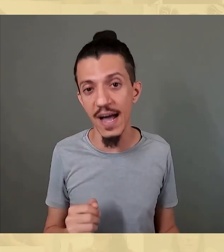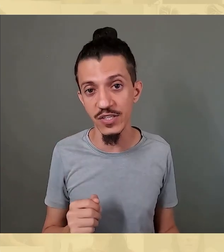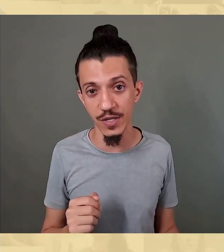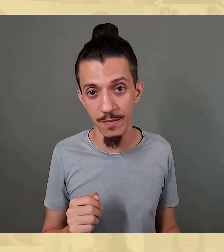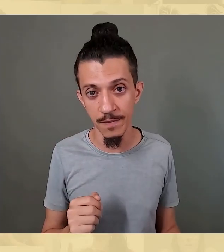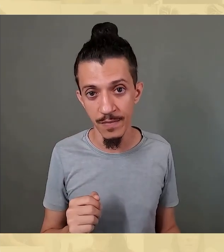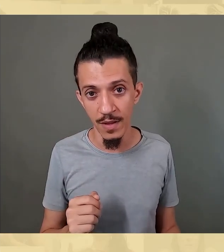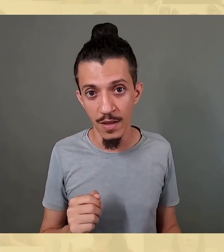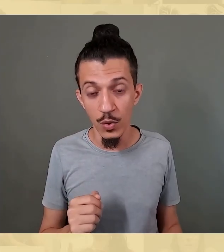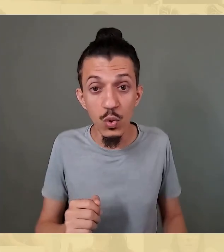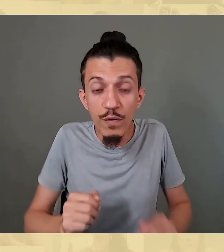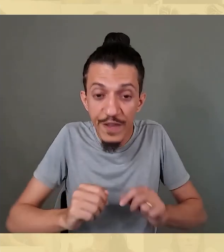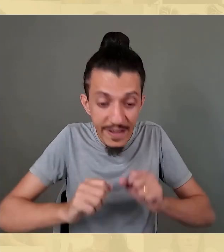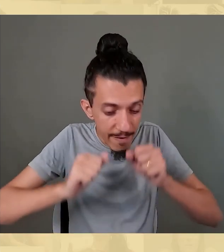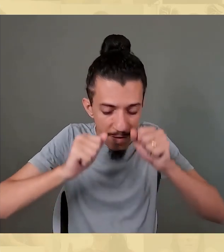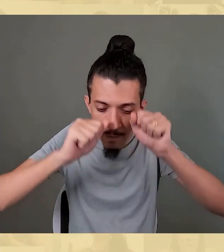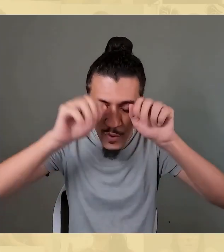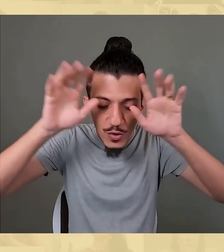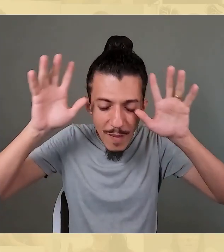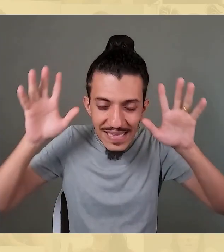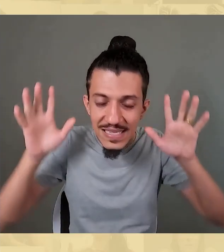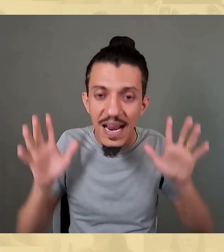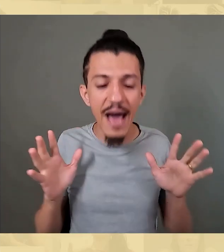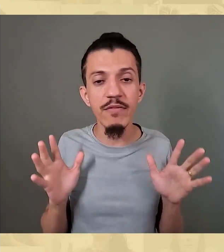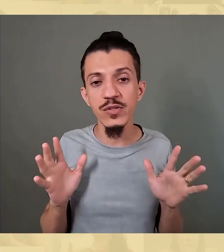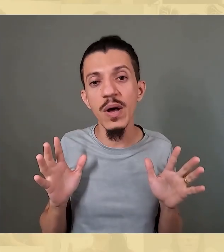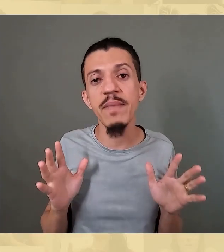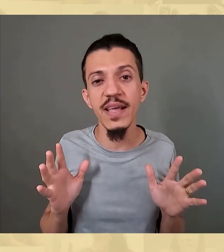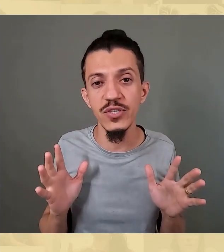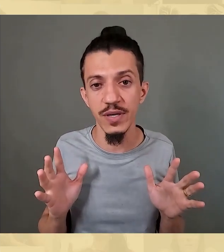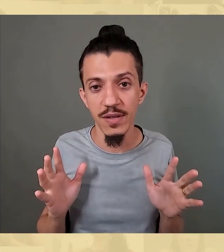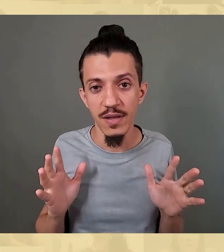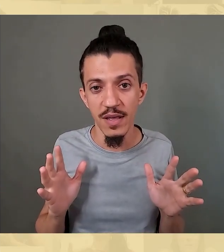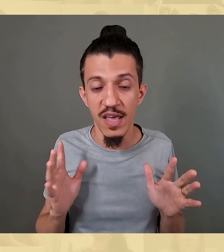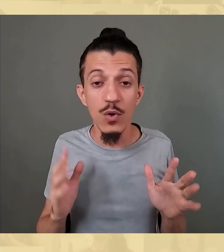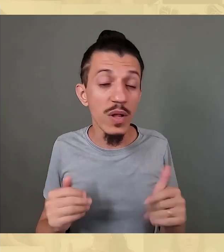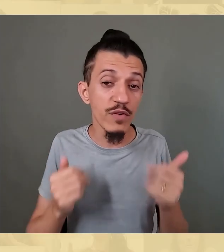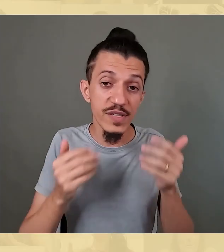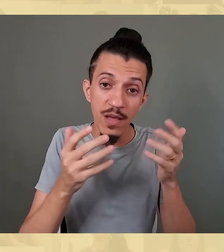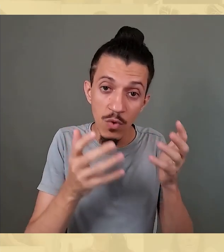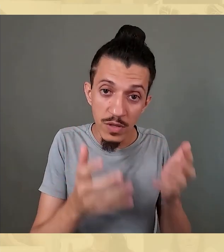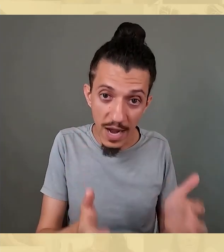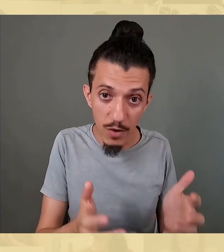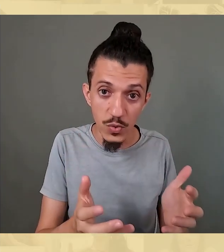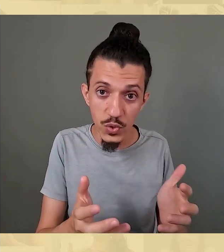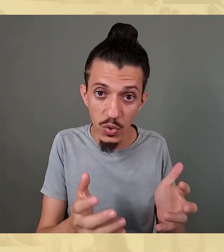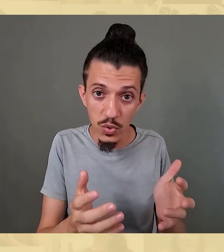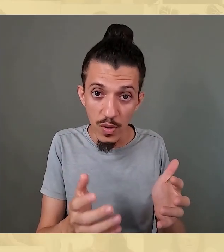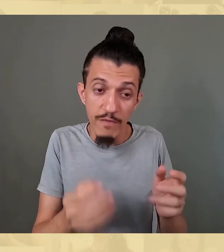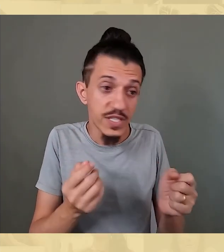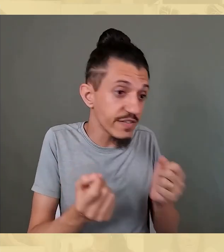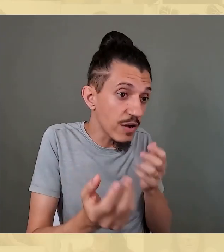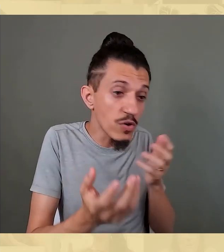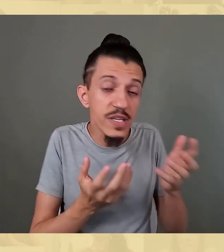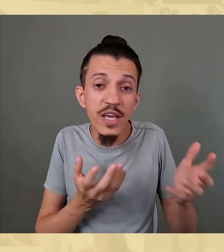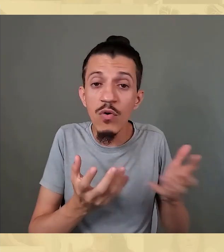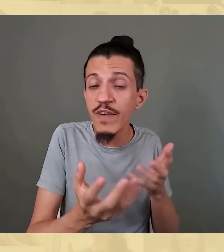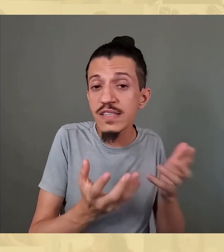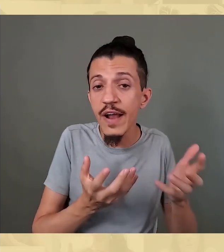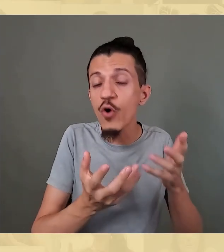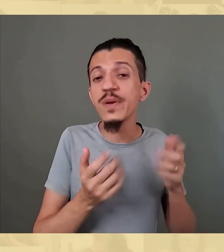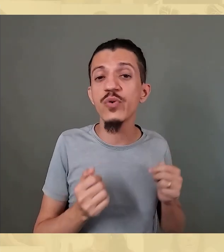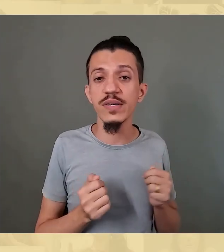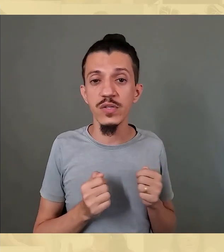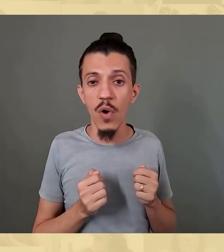facilidade. Tudo fica muito mais claro na sua mente. Quando você encontrar com o surdo, você já vai conseguir